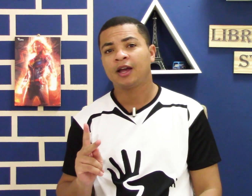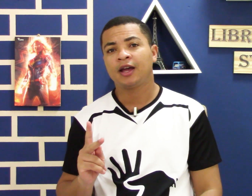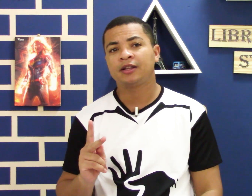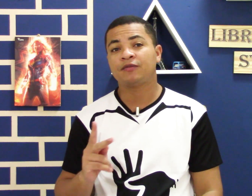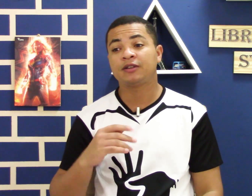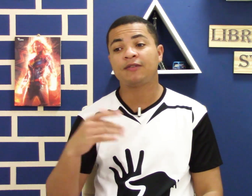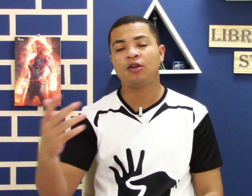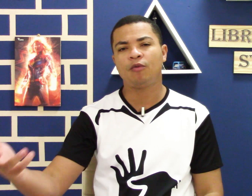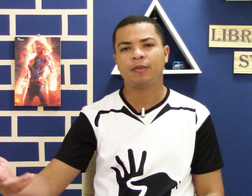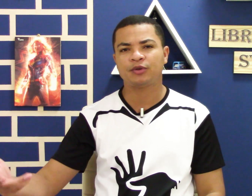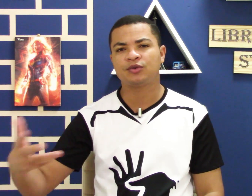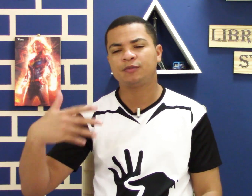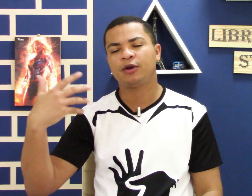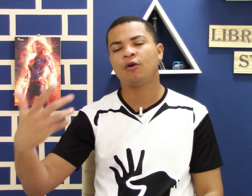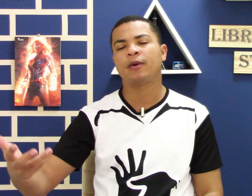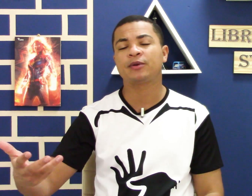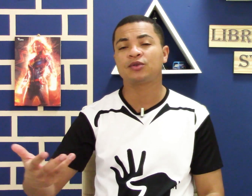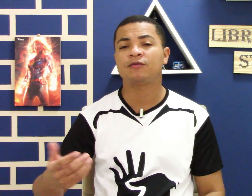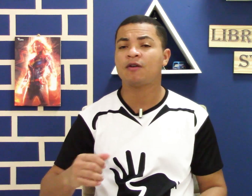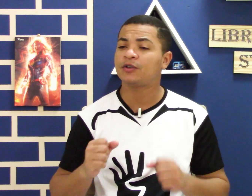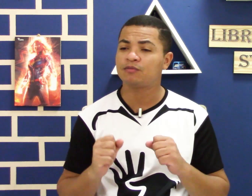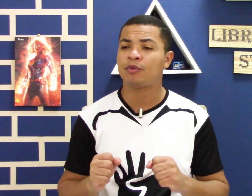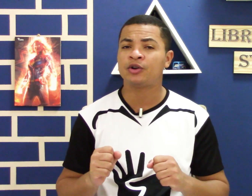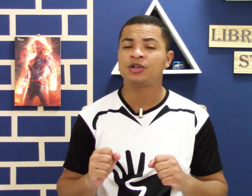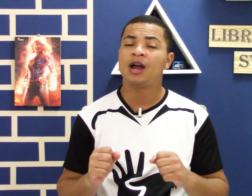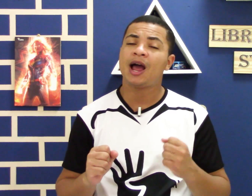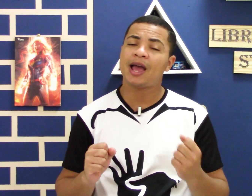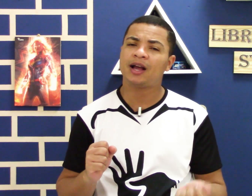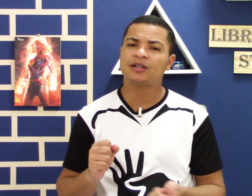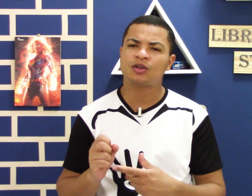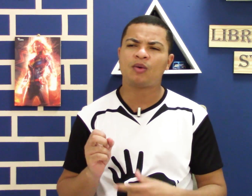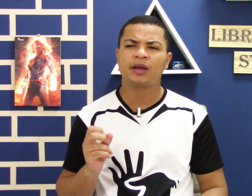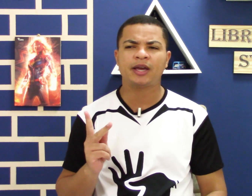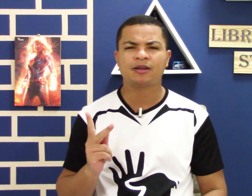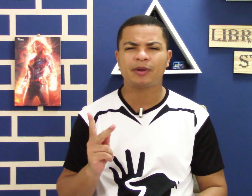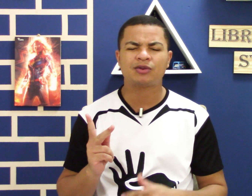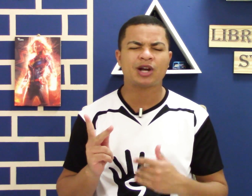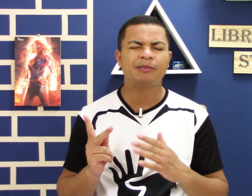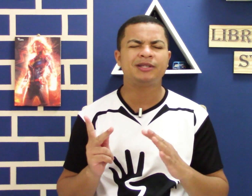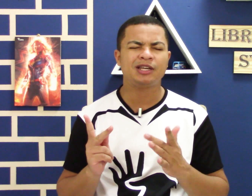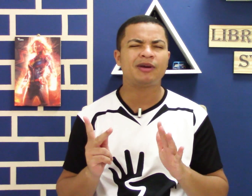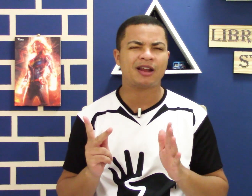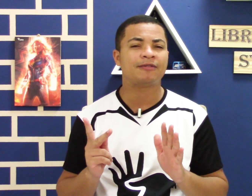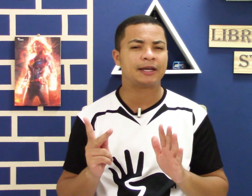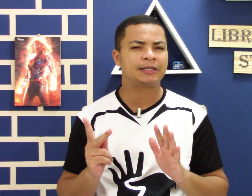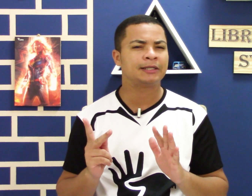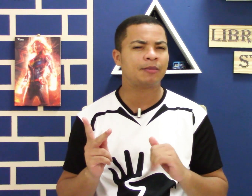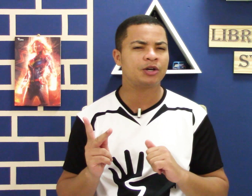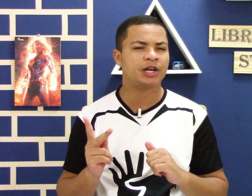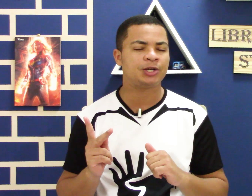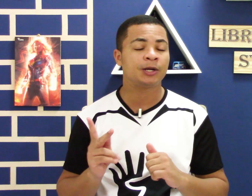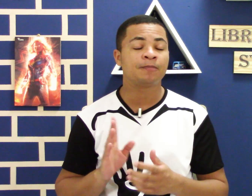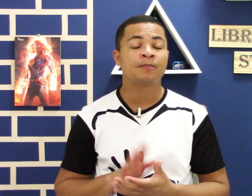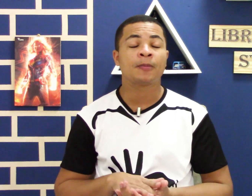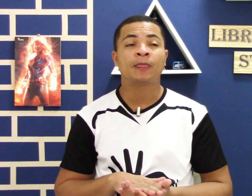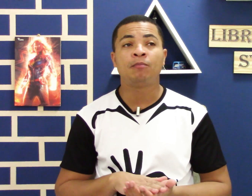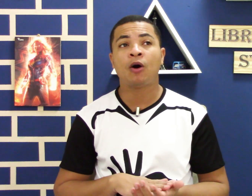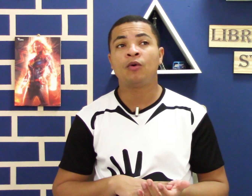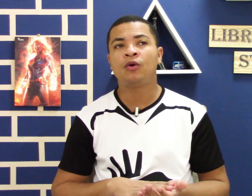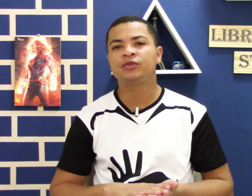Então você falou para a pessoa, explicou para a pessoa e no final fez o pode. Aí acrescentou ok só para dar um charmezinho aí na frase. Tá bom, gente? Bom, outros